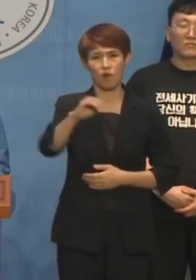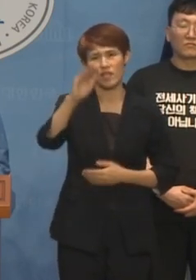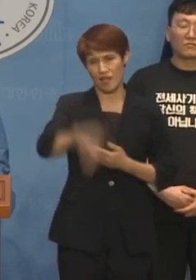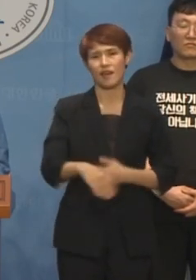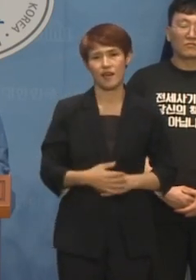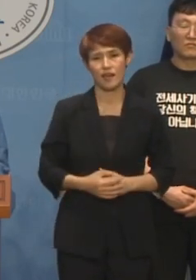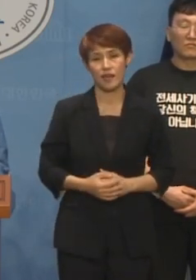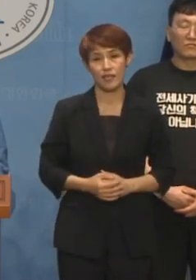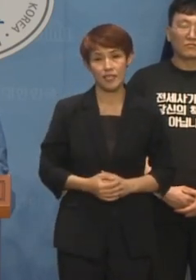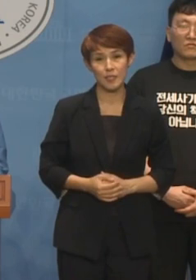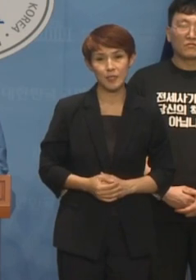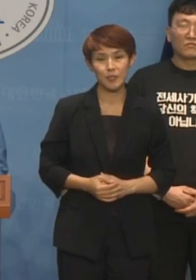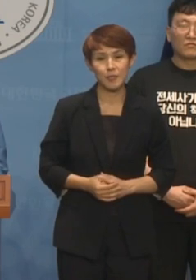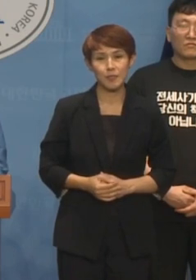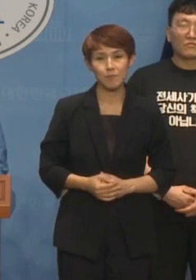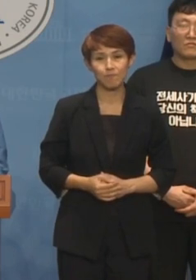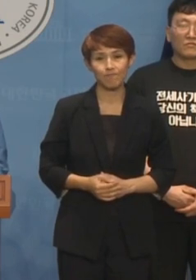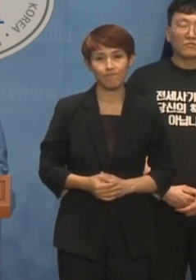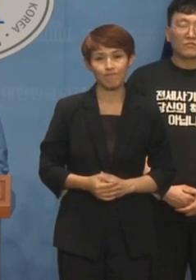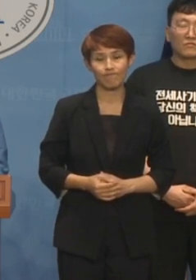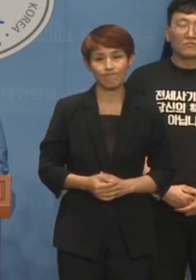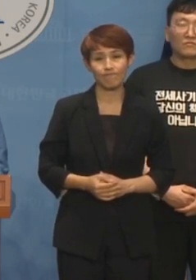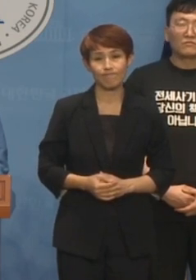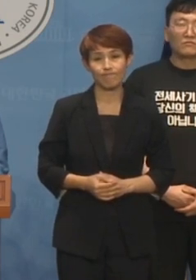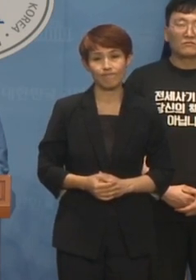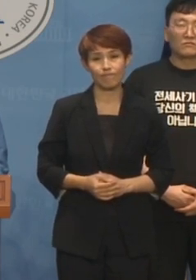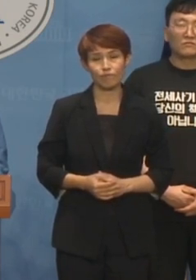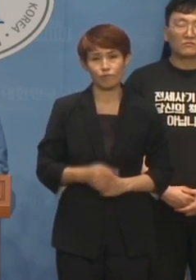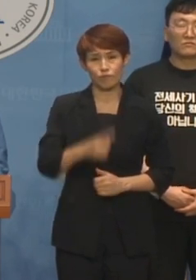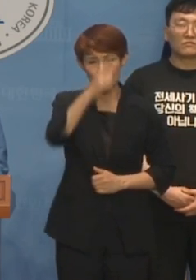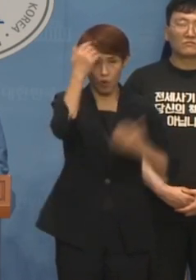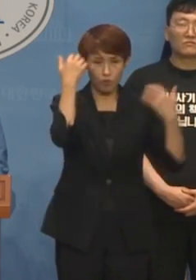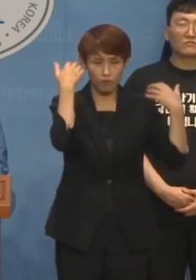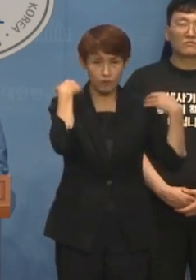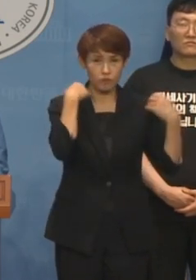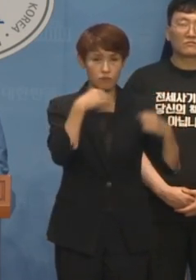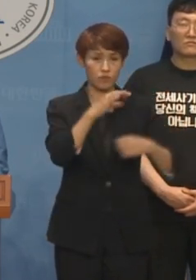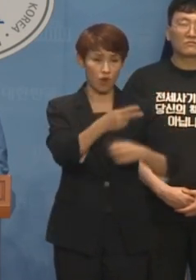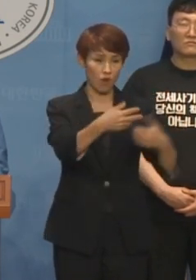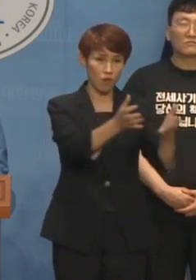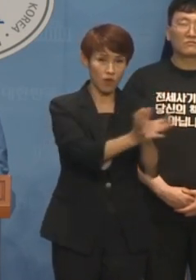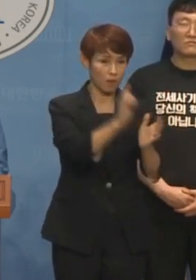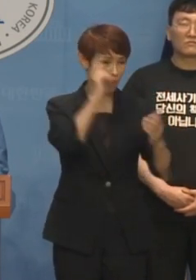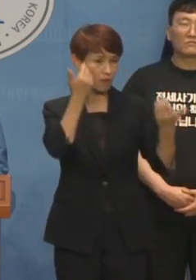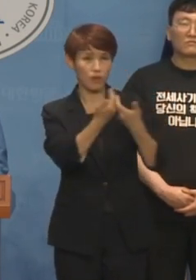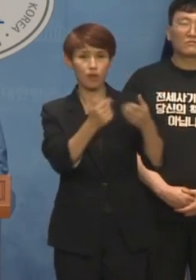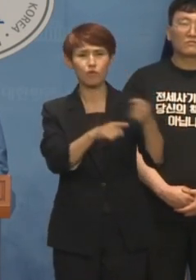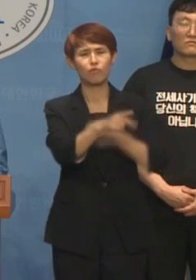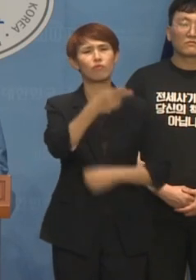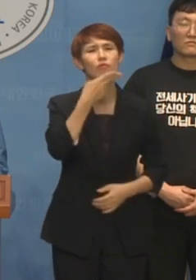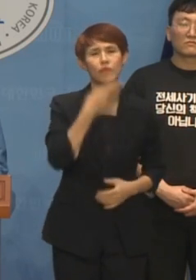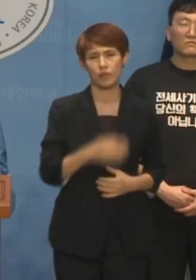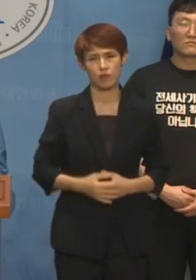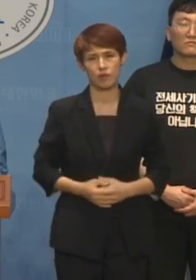그래서 하여튼 더 이상 정부 여당에서 이것을 반대할 명분이 없다. 최소한의